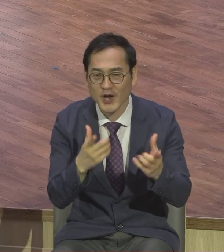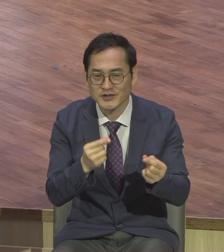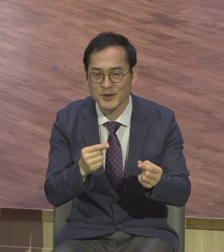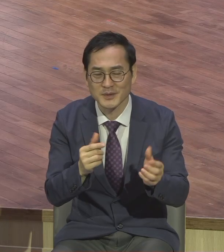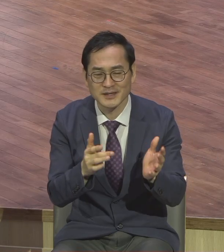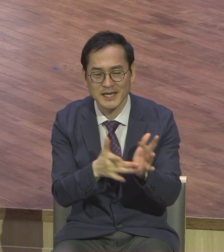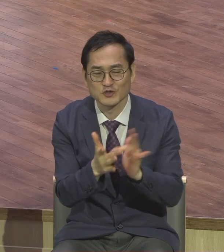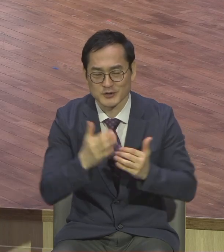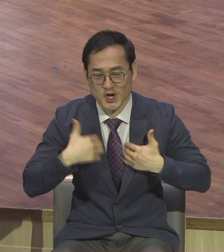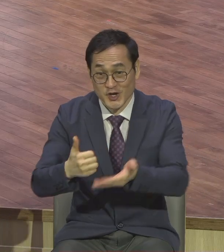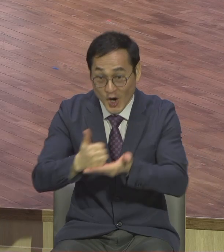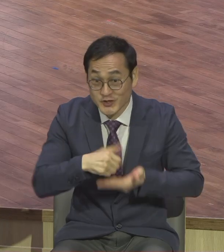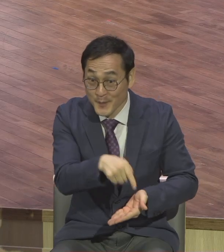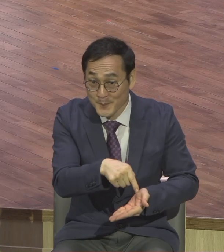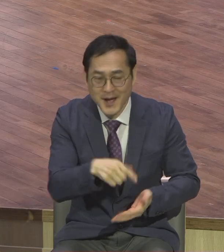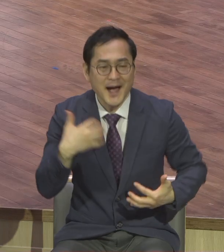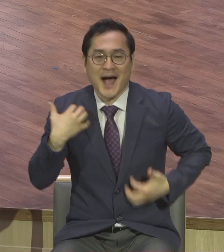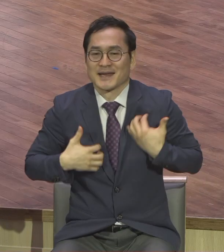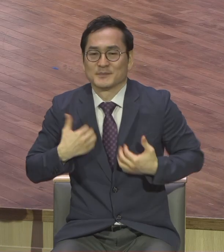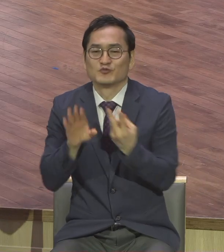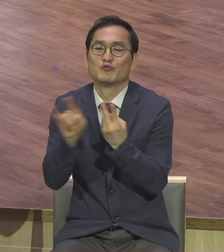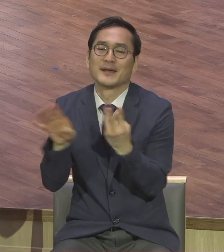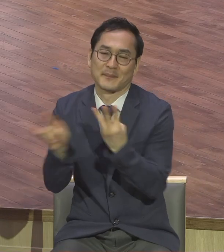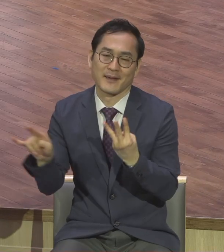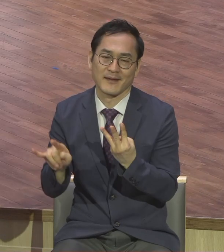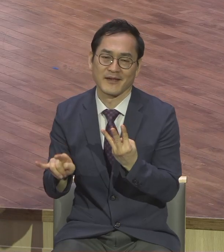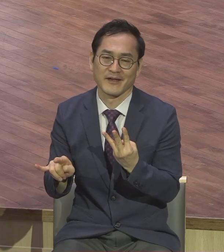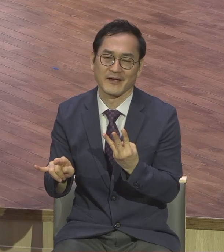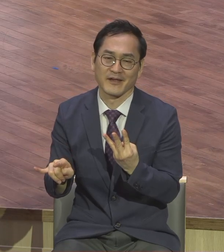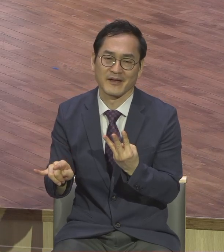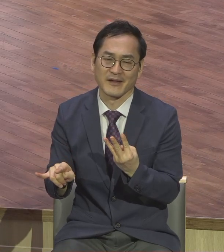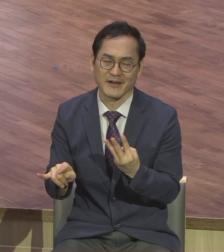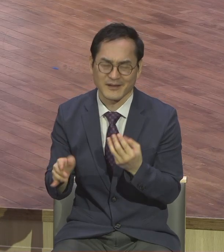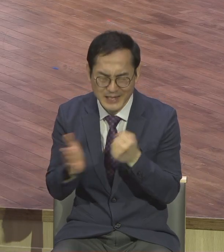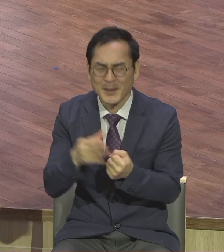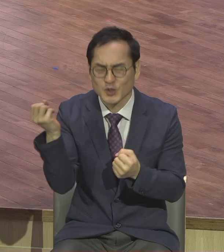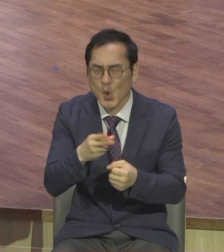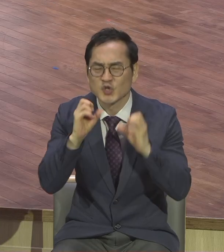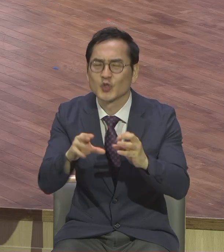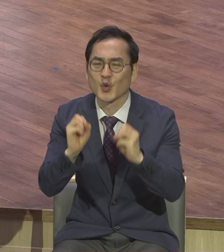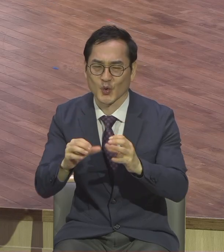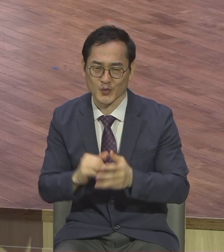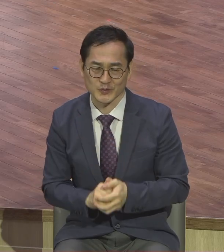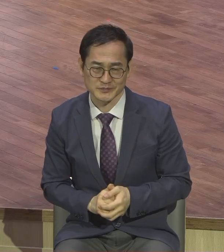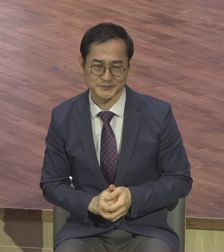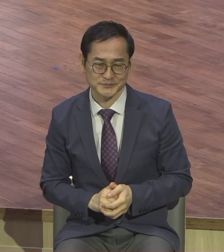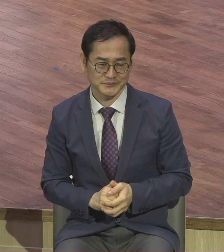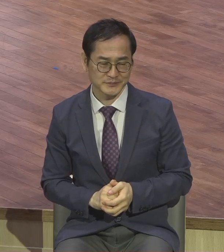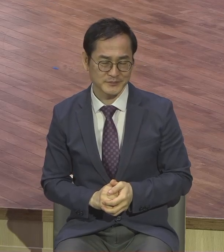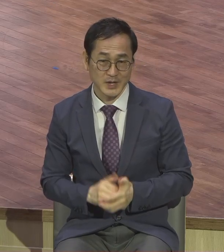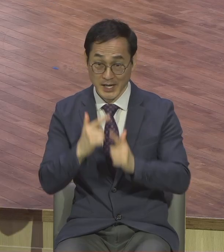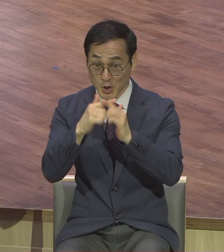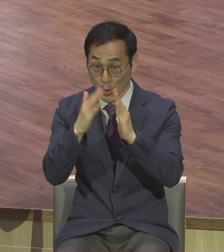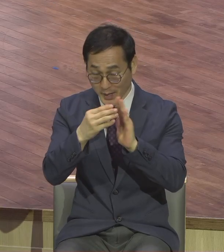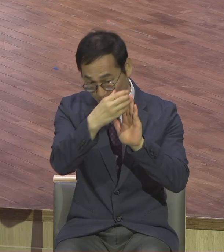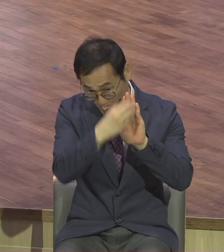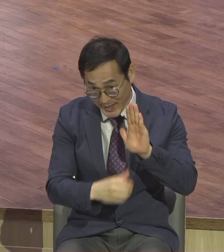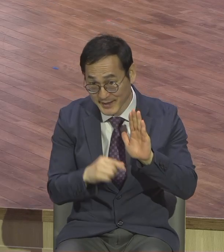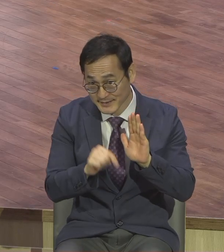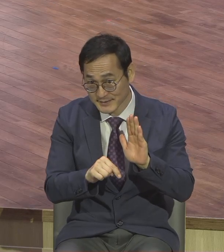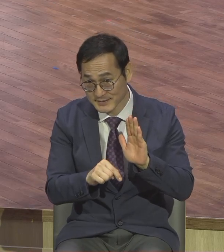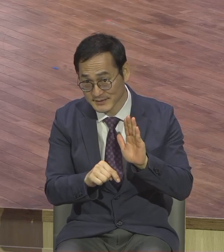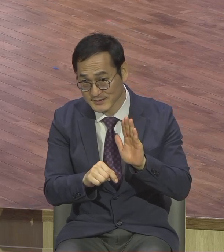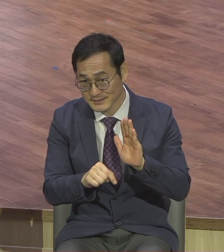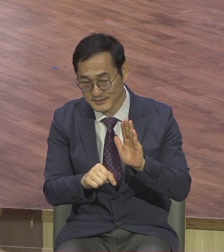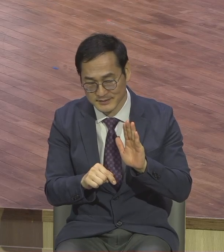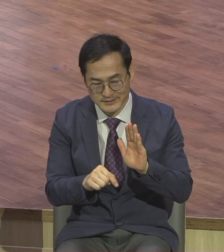교단 총회를 다 했잖아요. 9월 달, 10월 달 다 한데 밝혔습니다. 다 밝혀냈습니다.